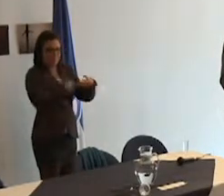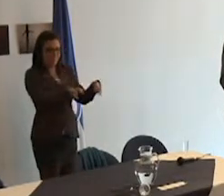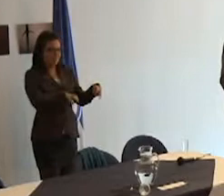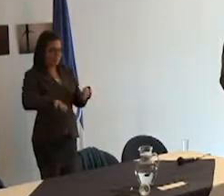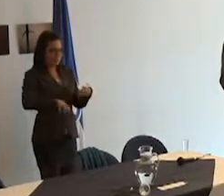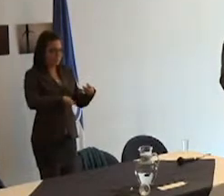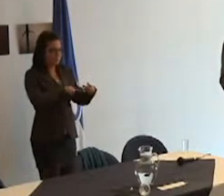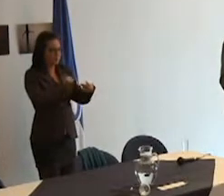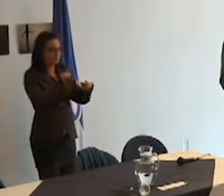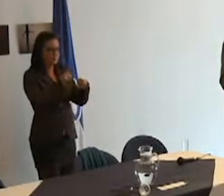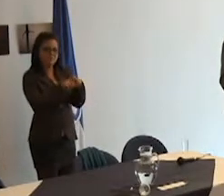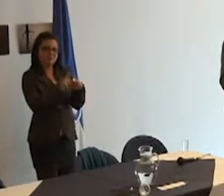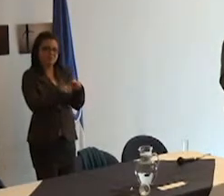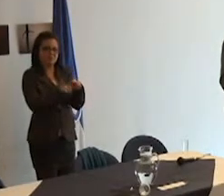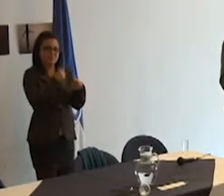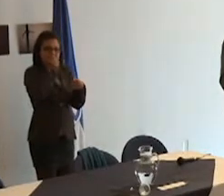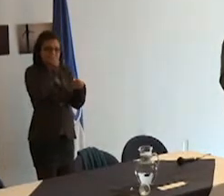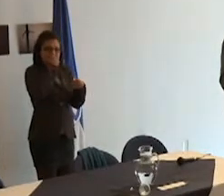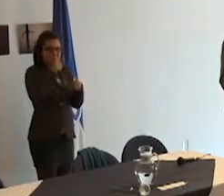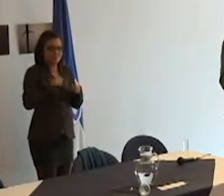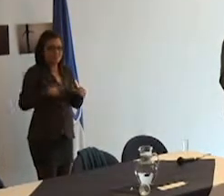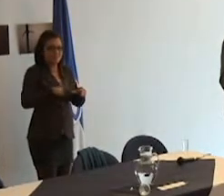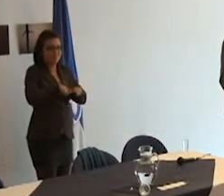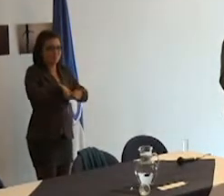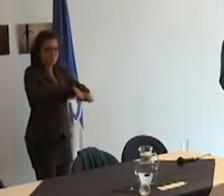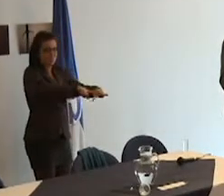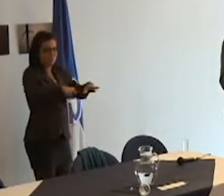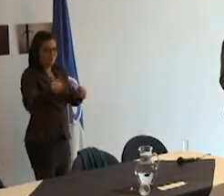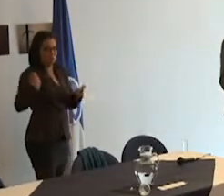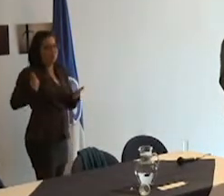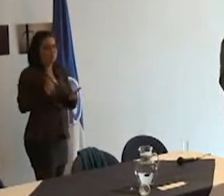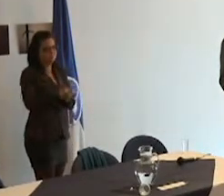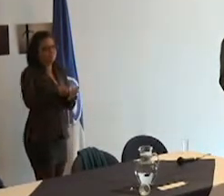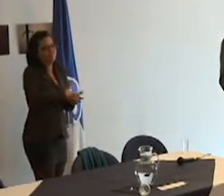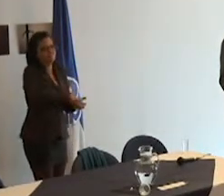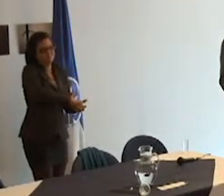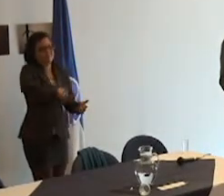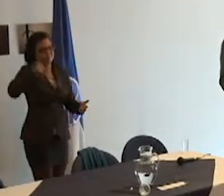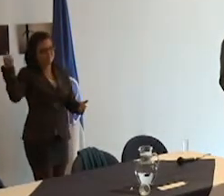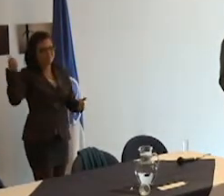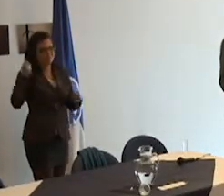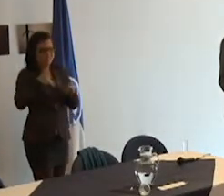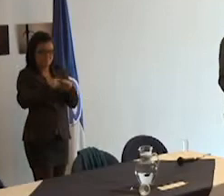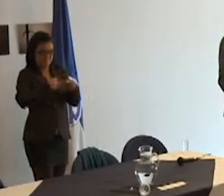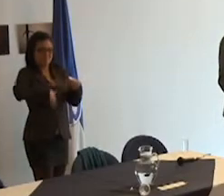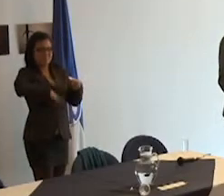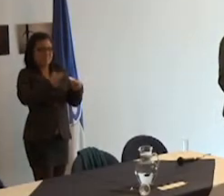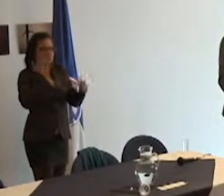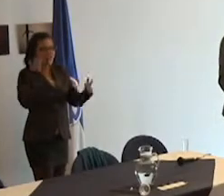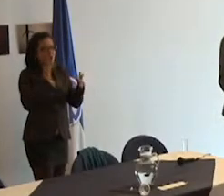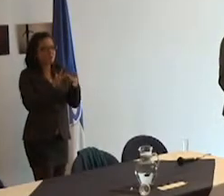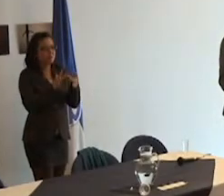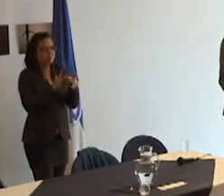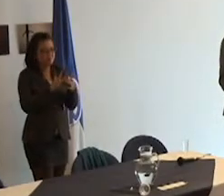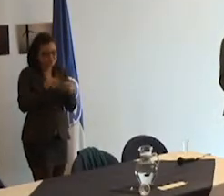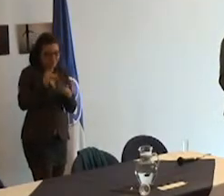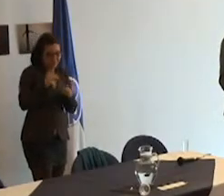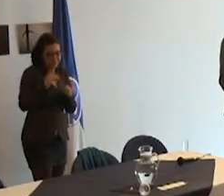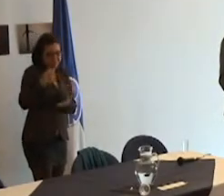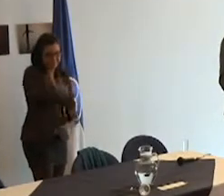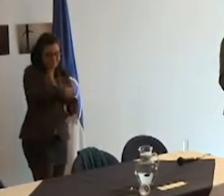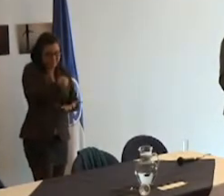la expropiación de los lugares colonizados, sobre todo aquellos aptos para el desarrollo del